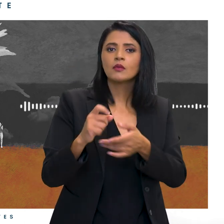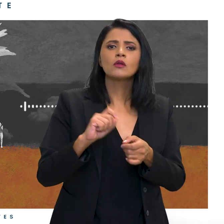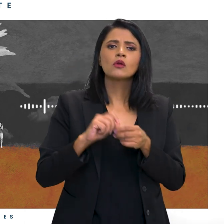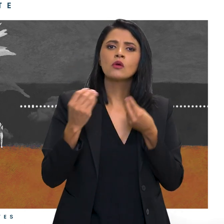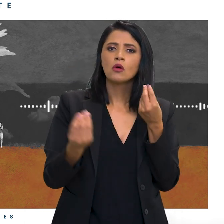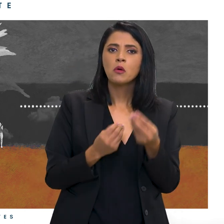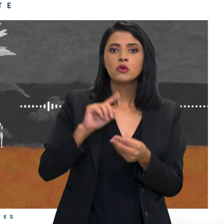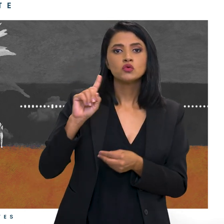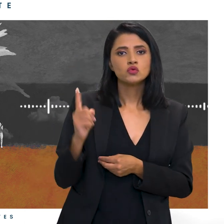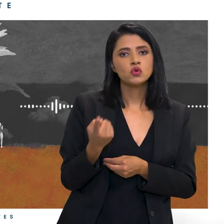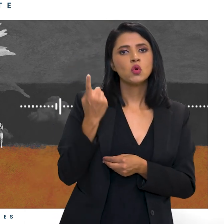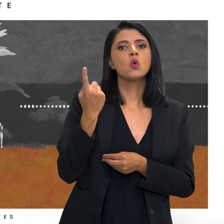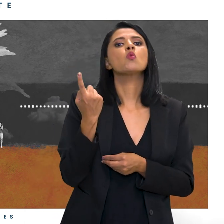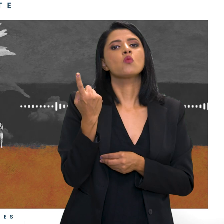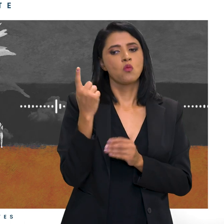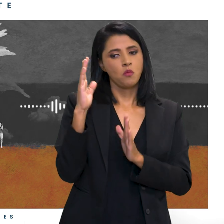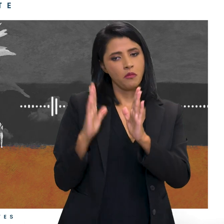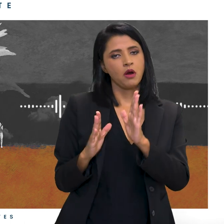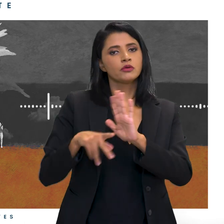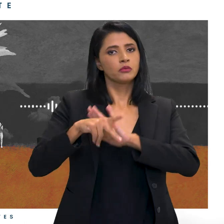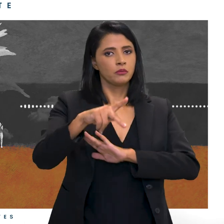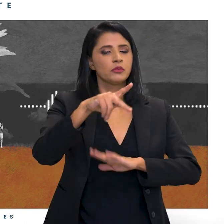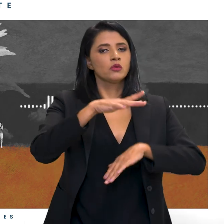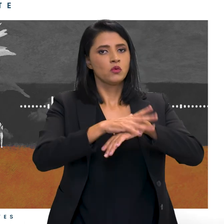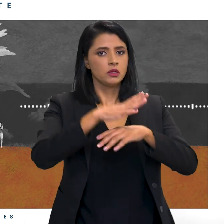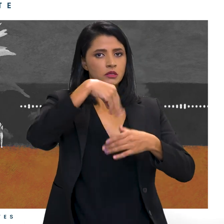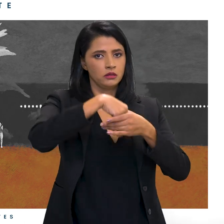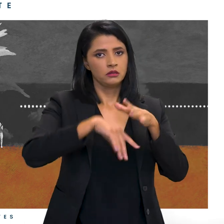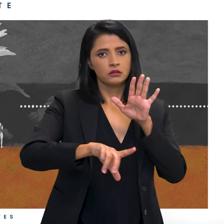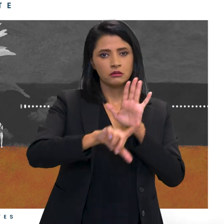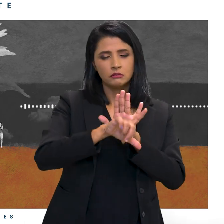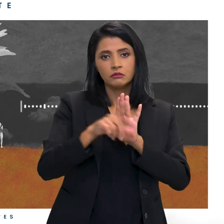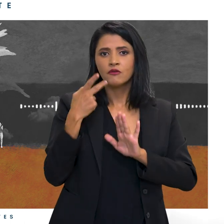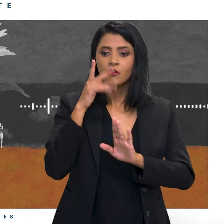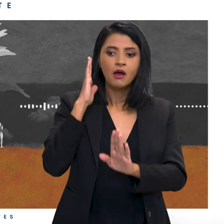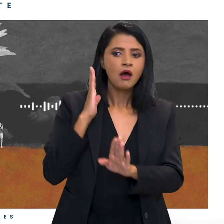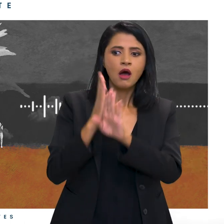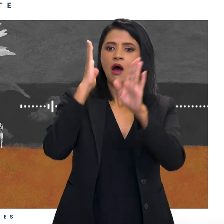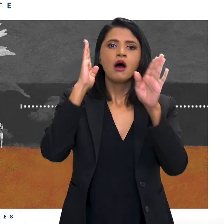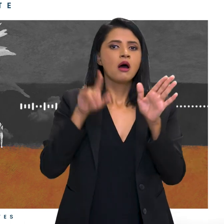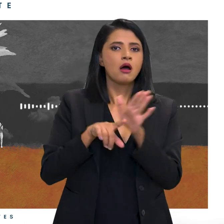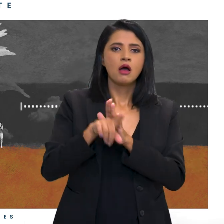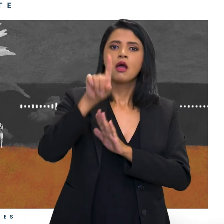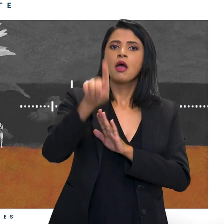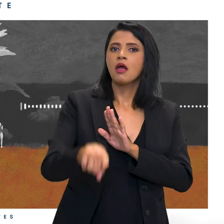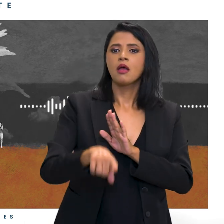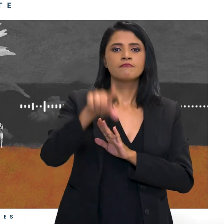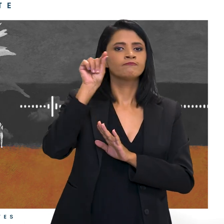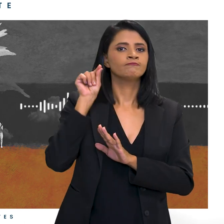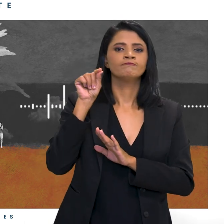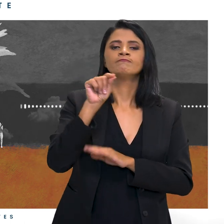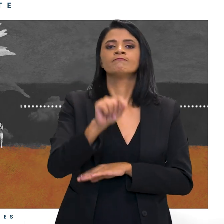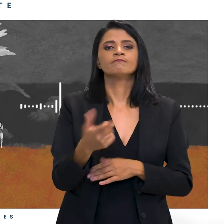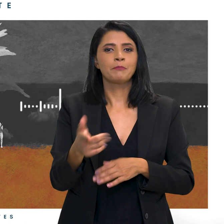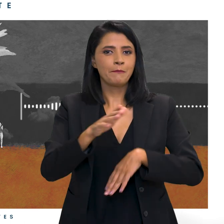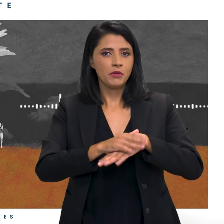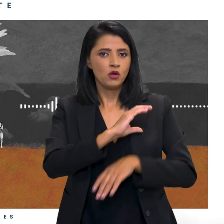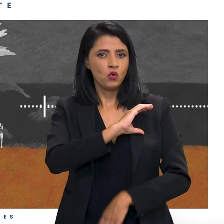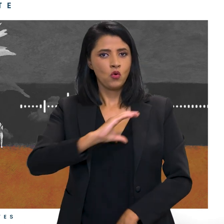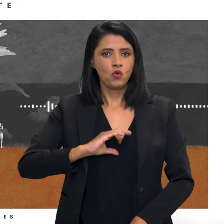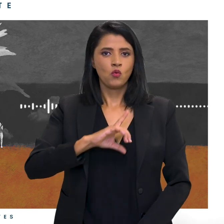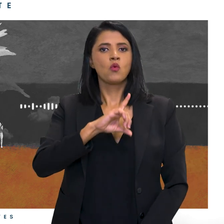Essa cooperação será feita para apenas uma parte das doenças previstas na lei. Por falar em diagnóstico, esta foi a prioridade eleita